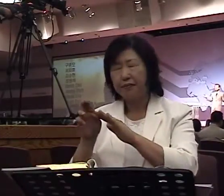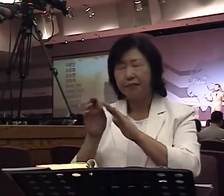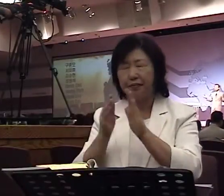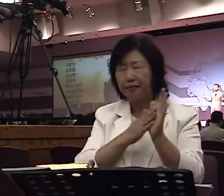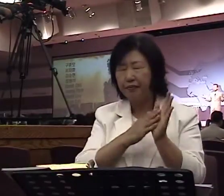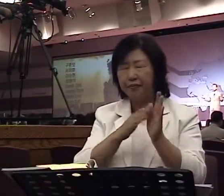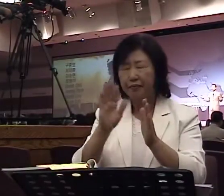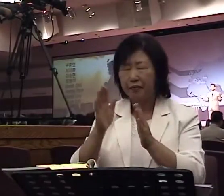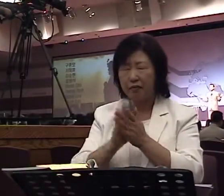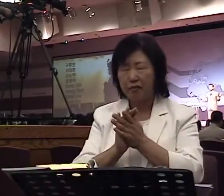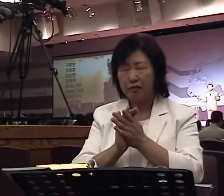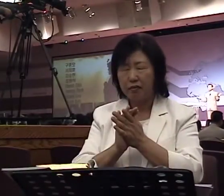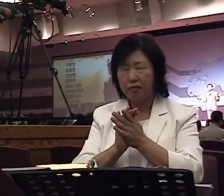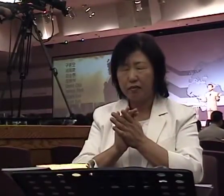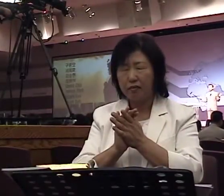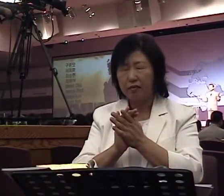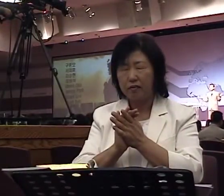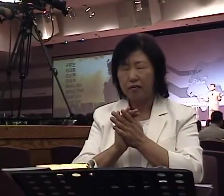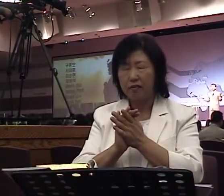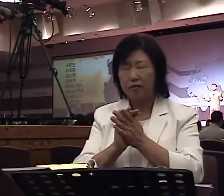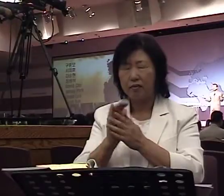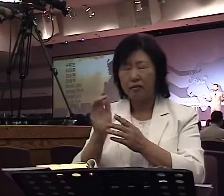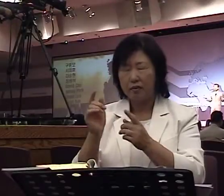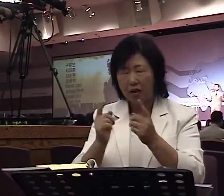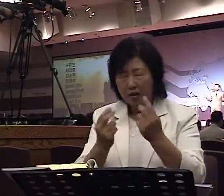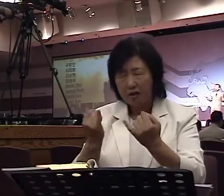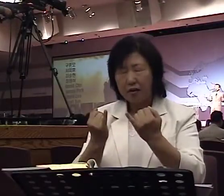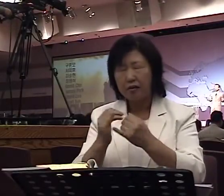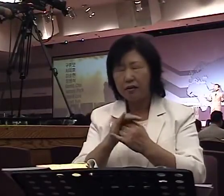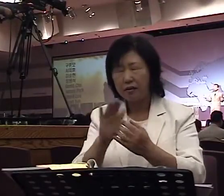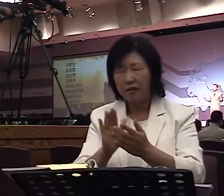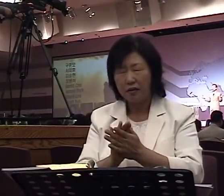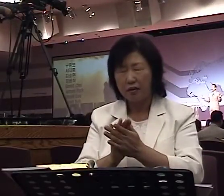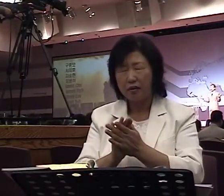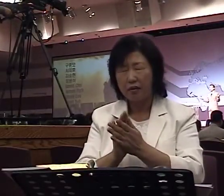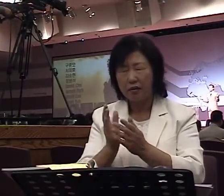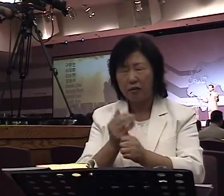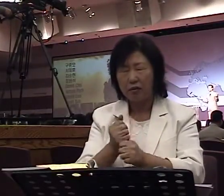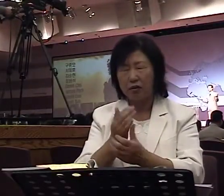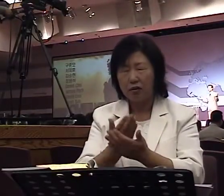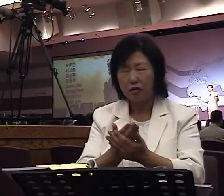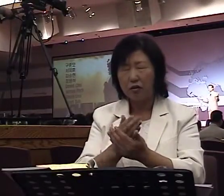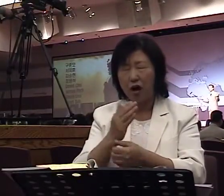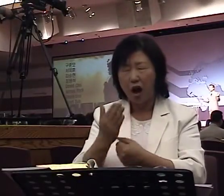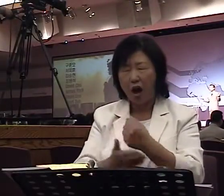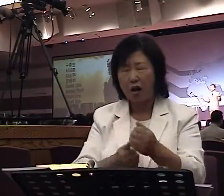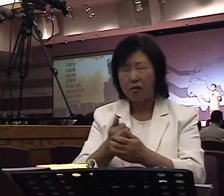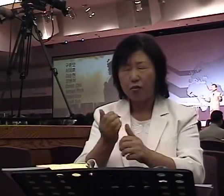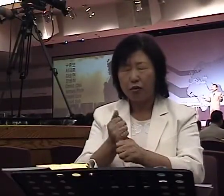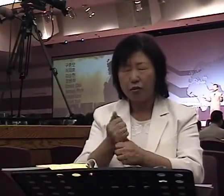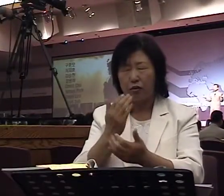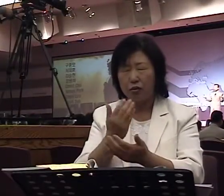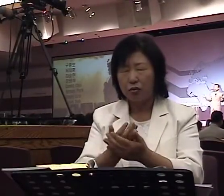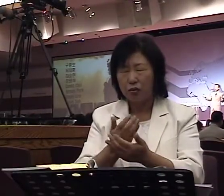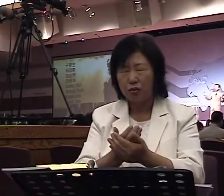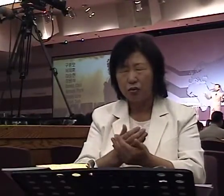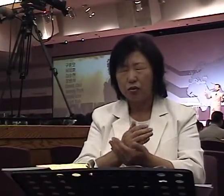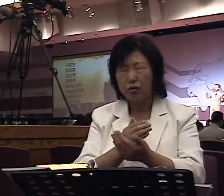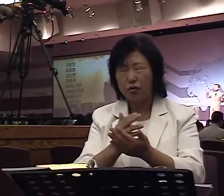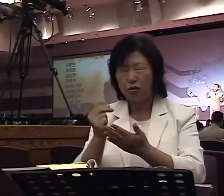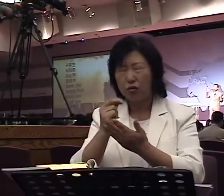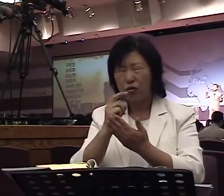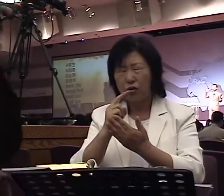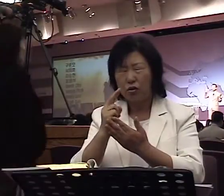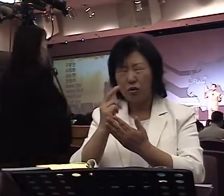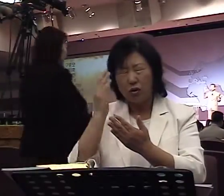사랑하는 형제들을 붙잡아 주시옵소서. 우리의 아들들이고 우리의 형제들입니다. 하나님, 붙잡아 주시옵소서. 주님,